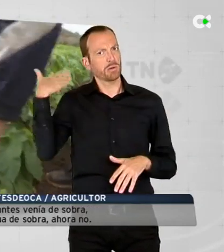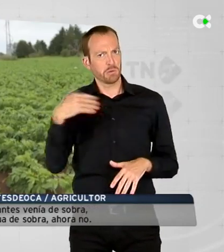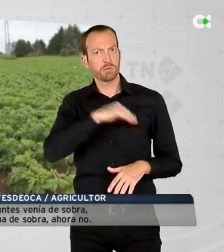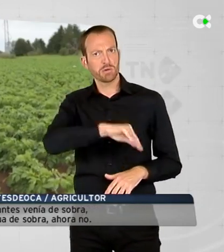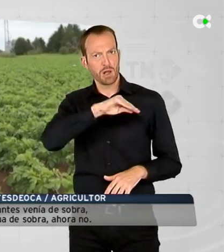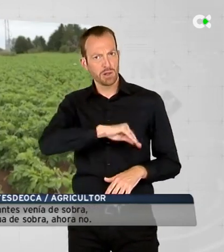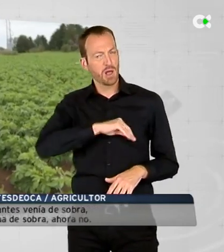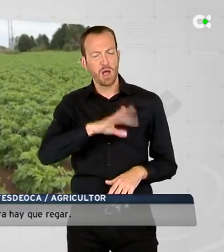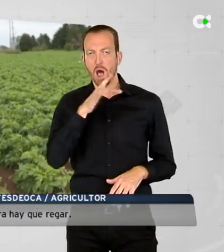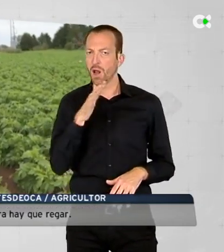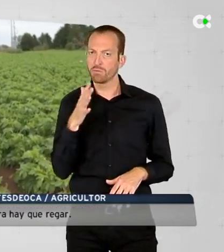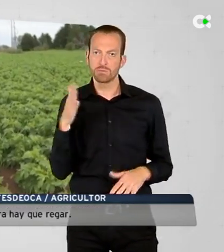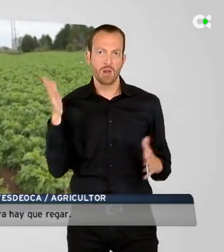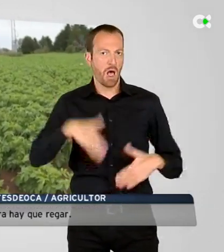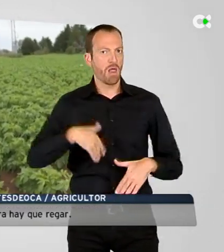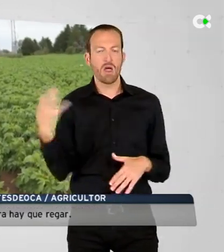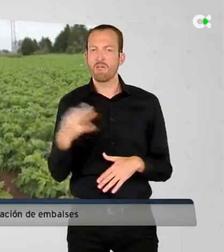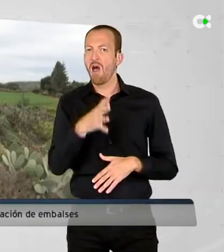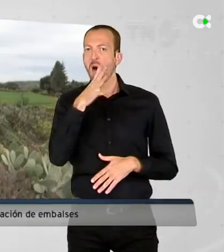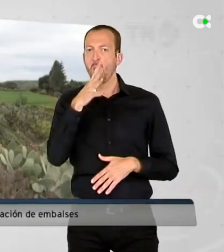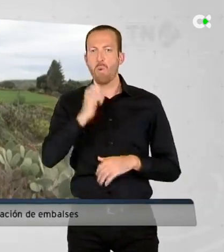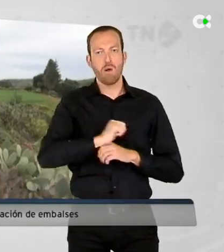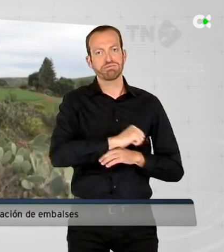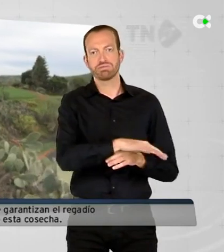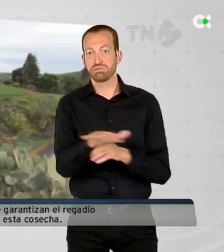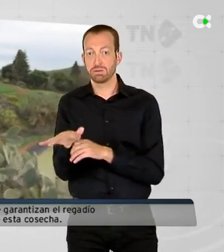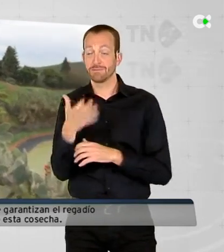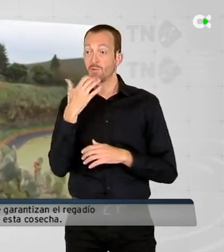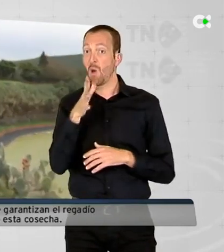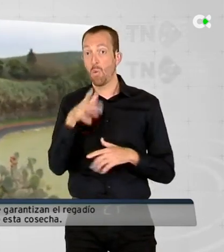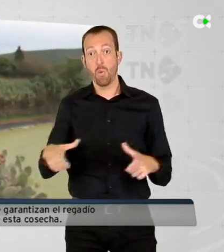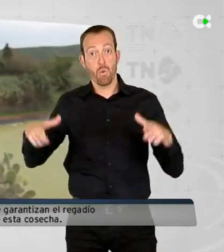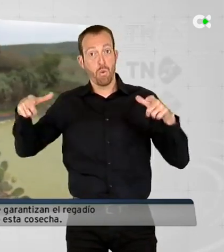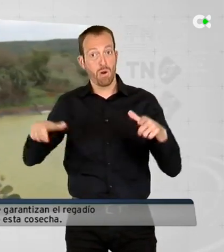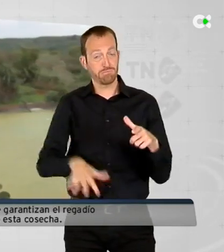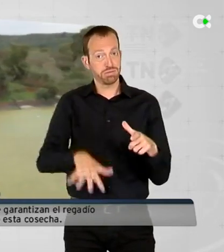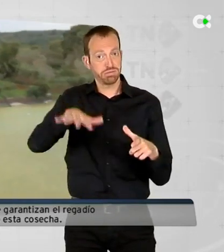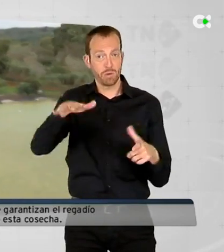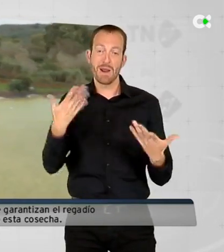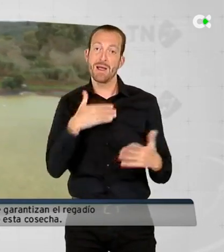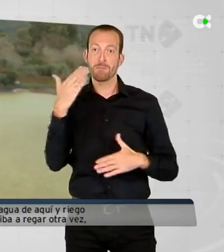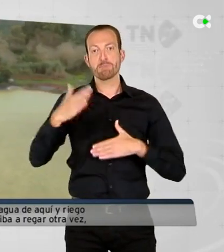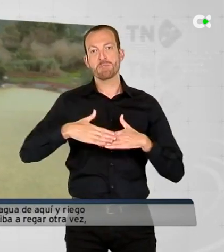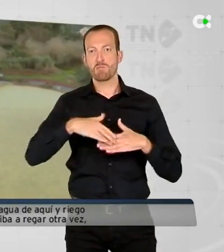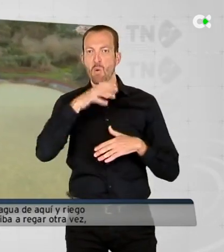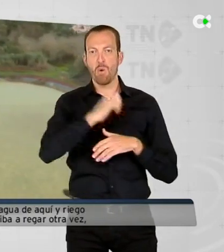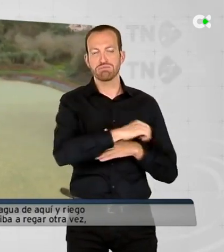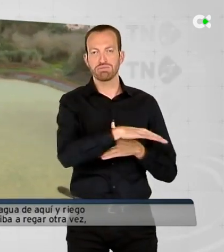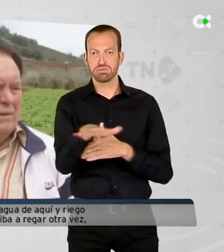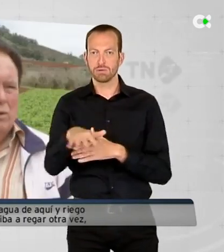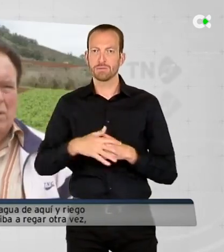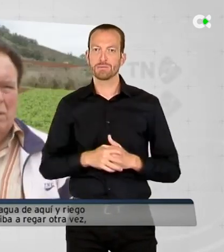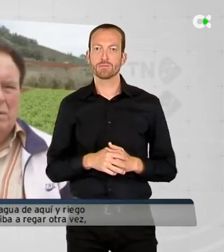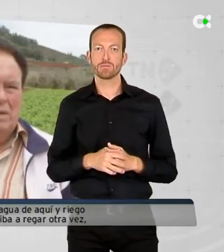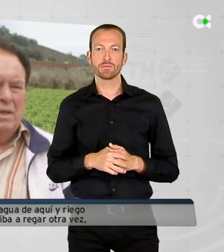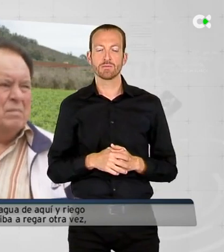había agua de sobra, pero ahora no. Ahora hay que regar. La creación de embalses como este garantizan el regadío de esta cosecha. Estas papas que están cogiendo aquí ya